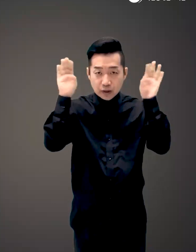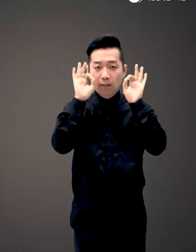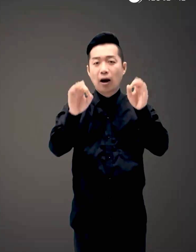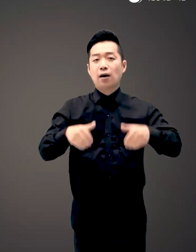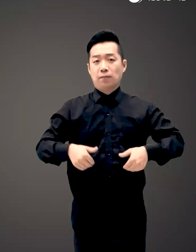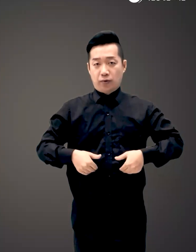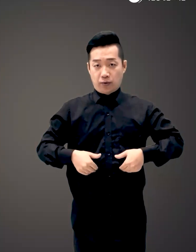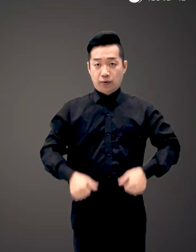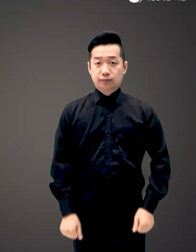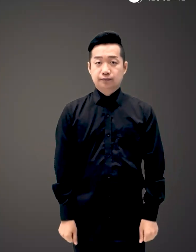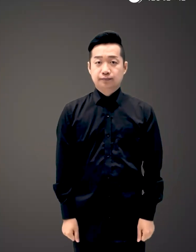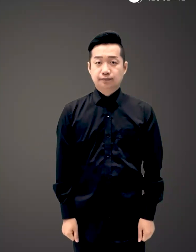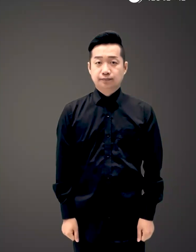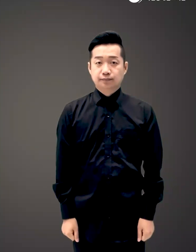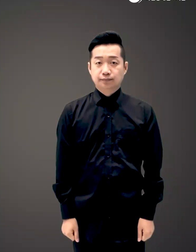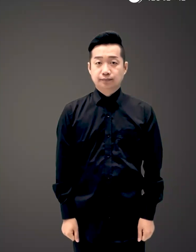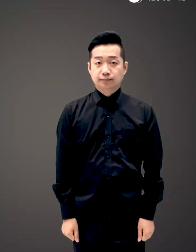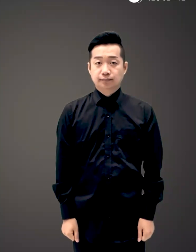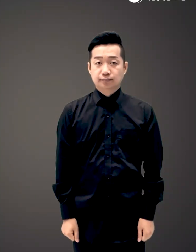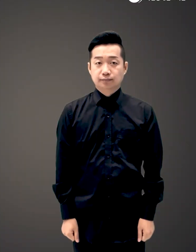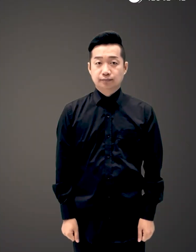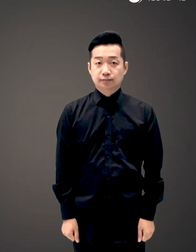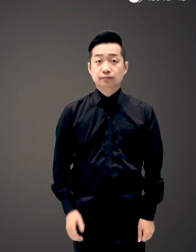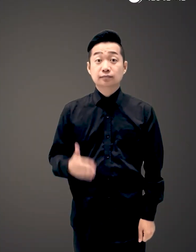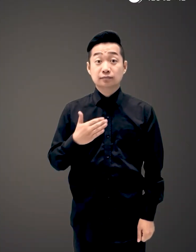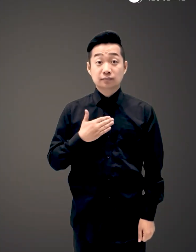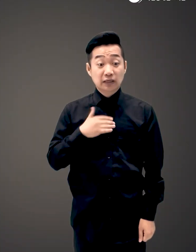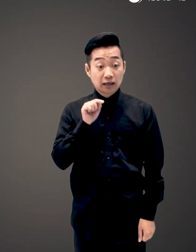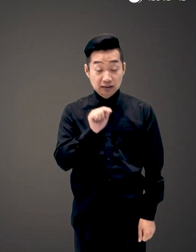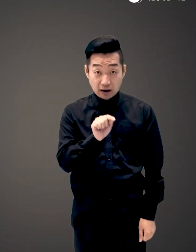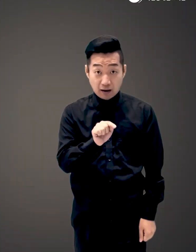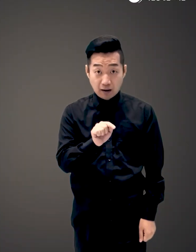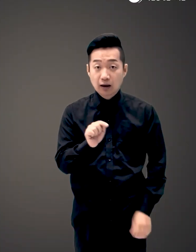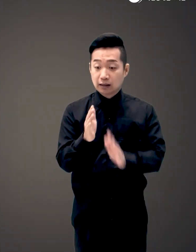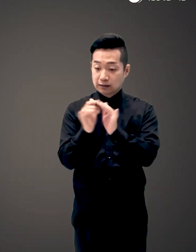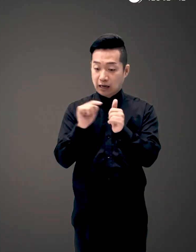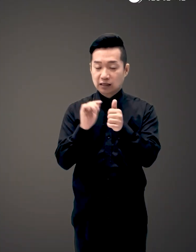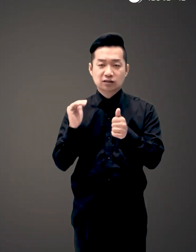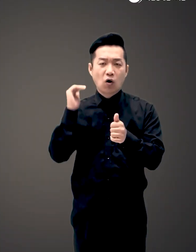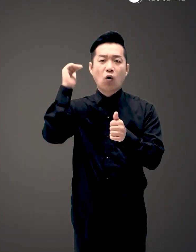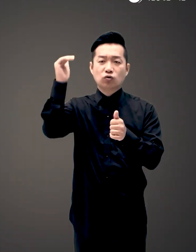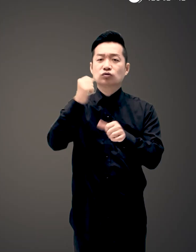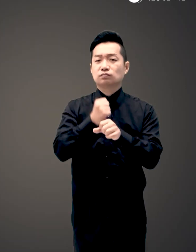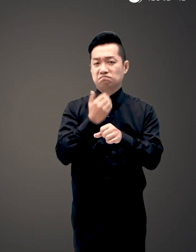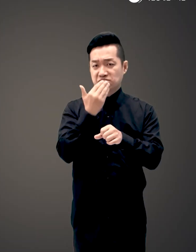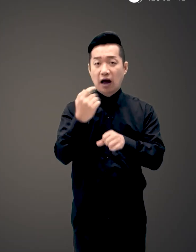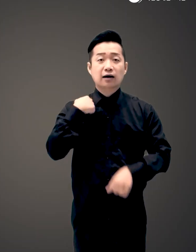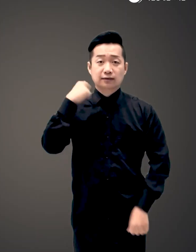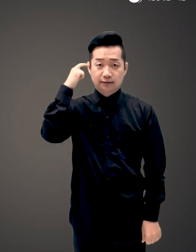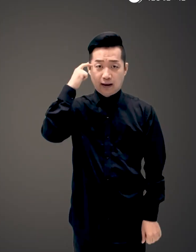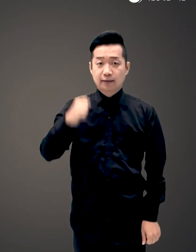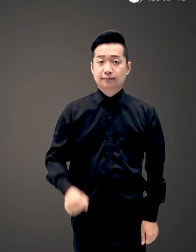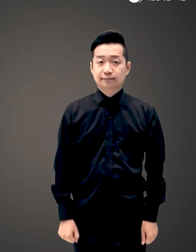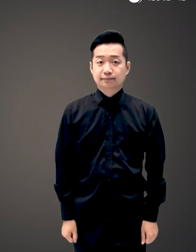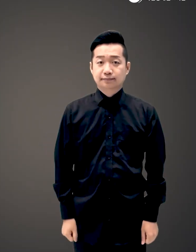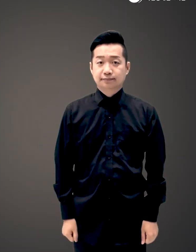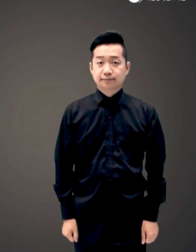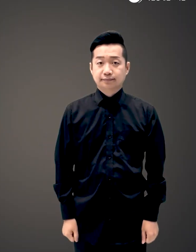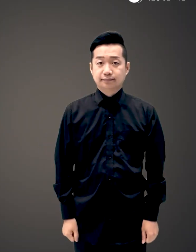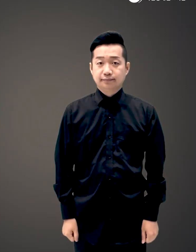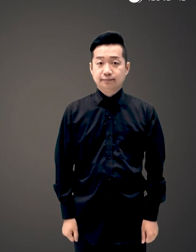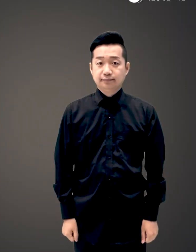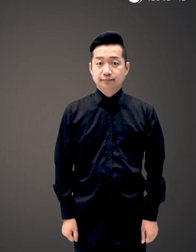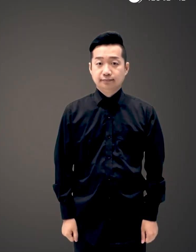있어야겠다는 얘기죠. 난 그런 것이 한 인간의 성숙이라고 생각하고 있습니다.